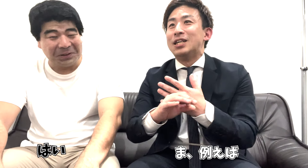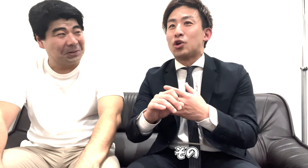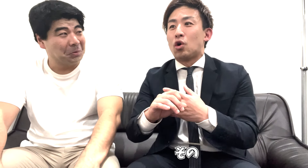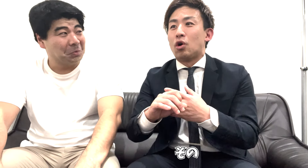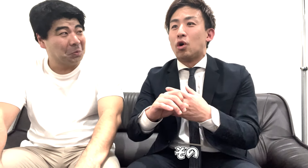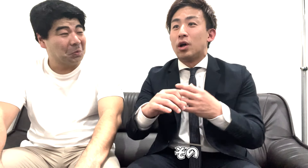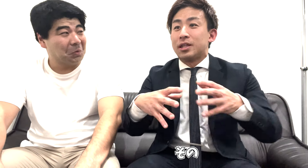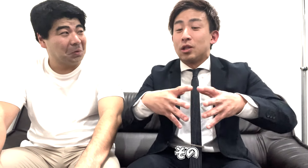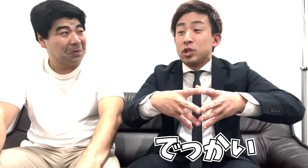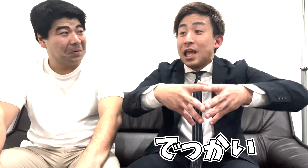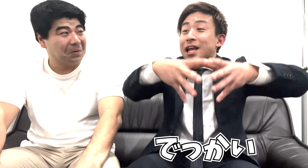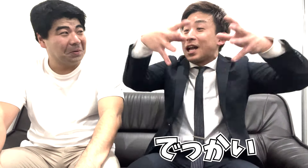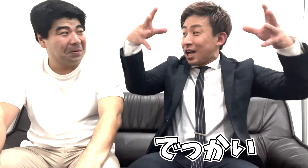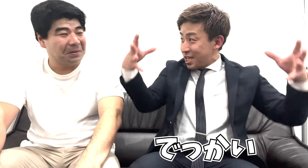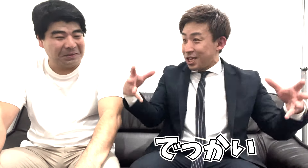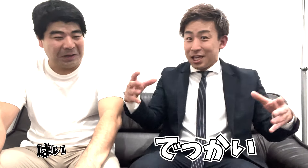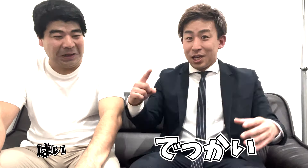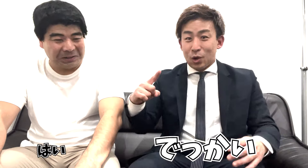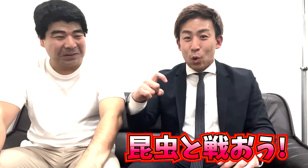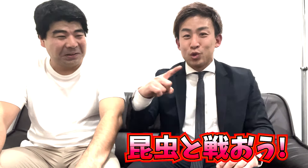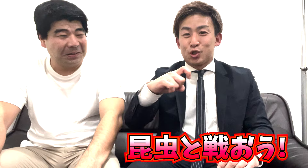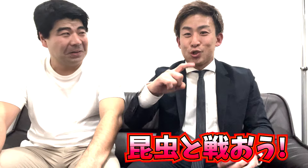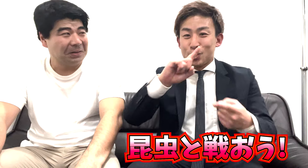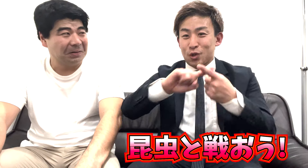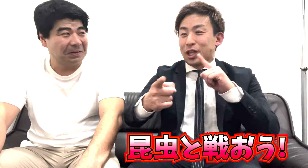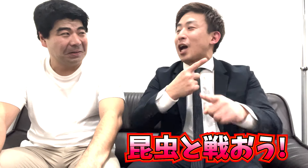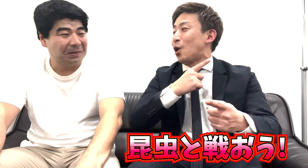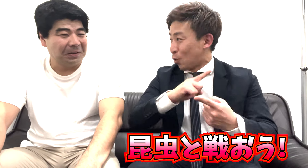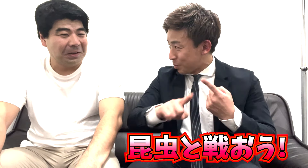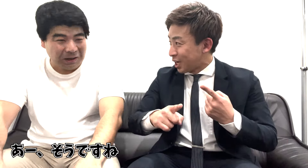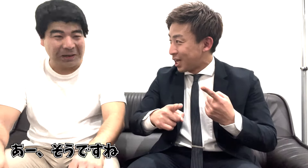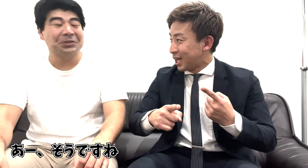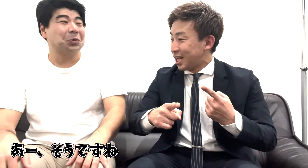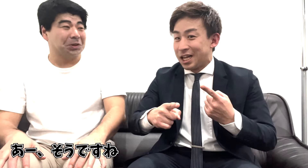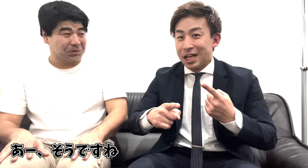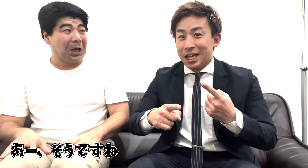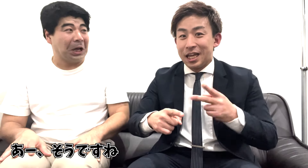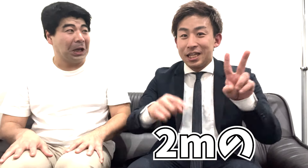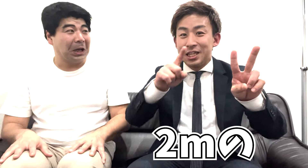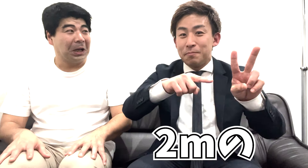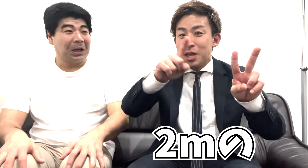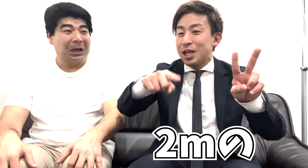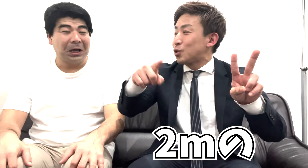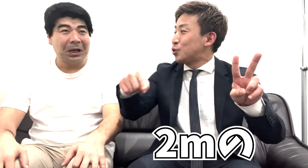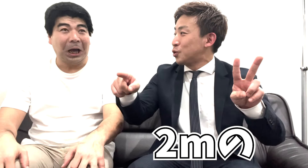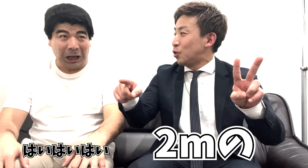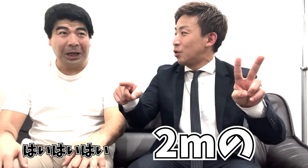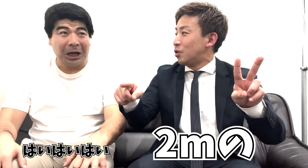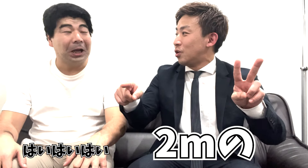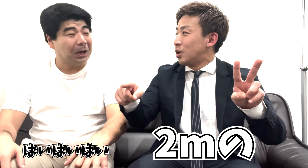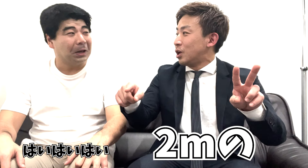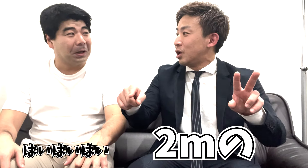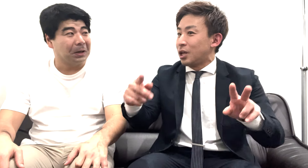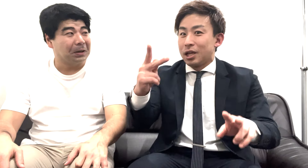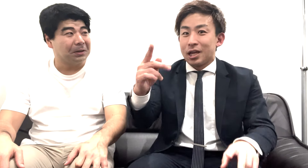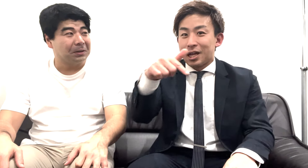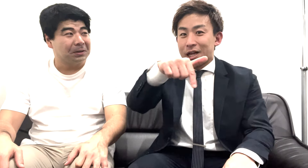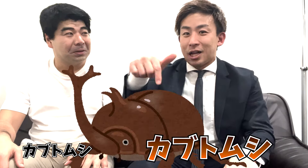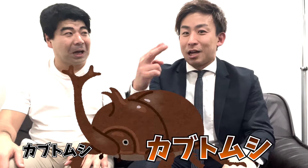のでっかい昆虫と戦おう、 はい、あー、そうですね、 2メートルの、 はいはいはい、 カブ